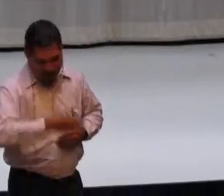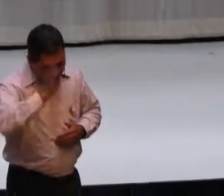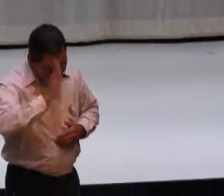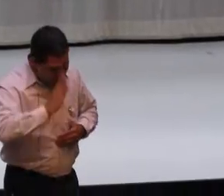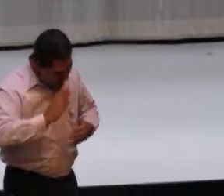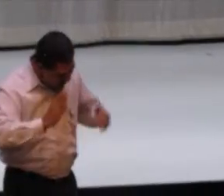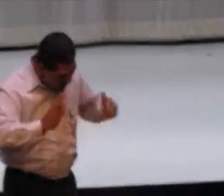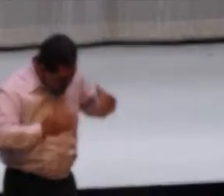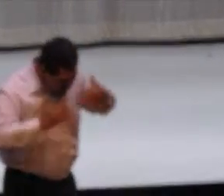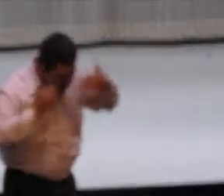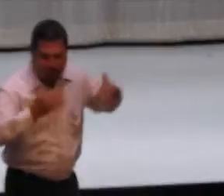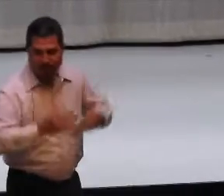Dios está contento.